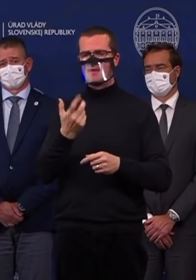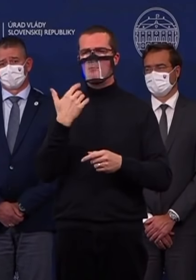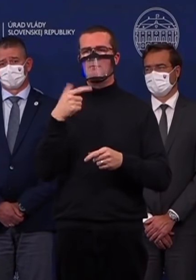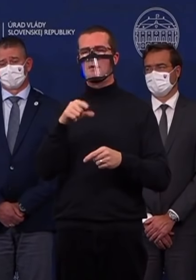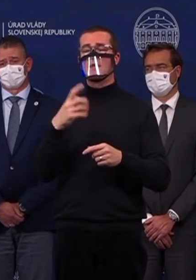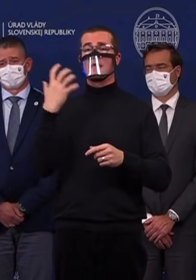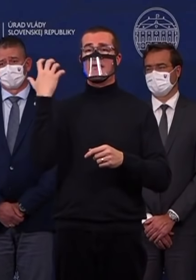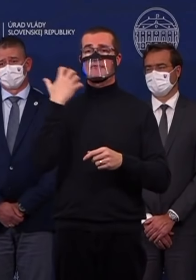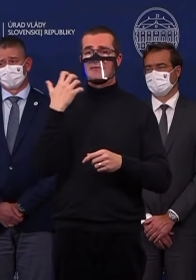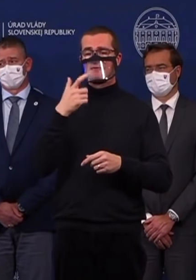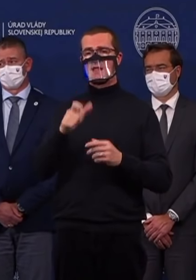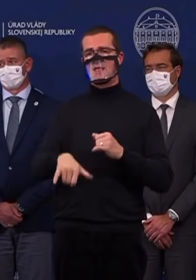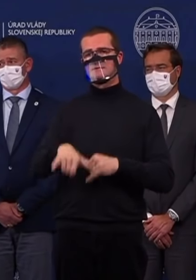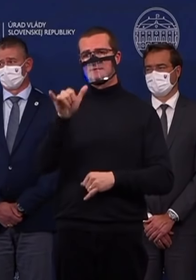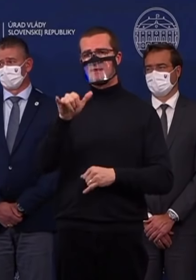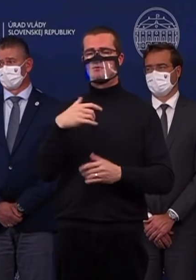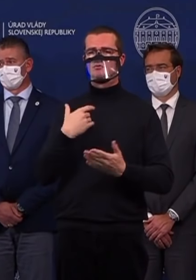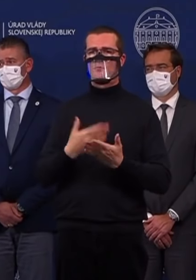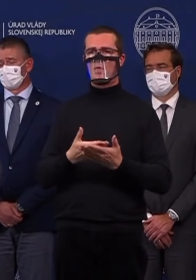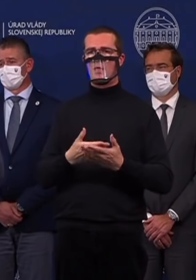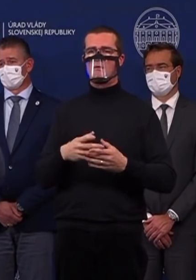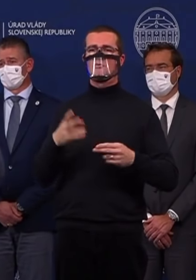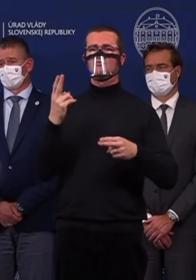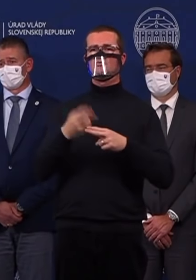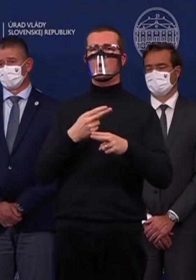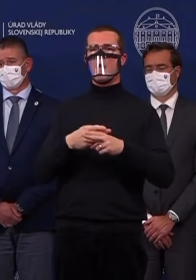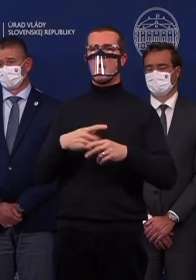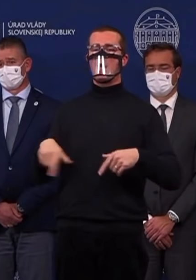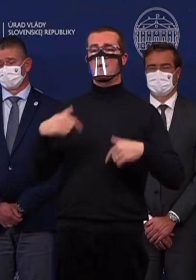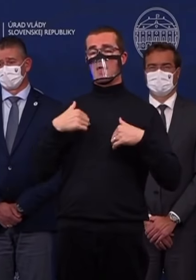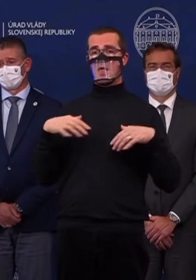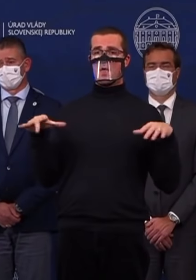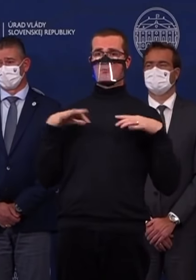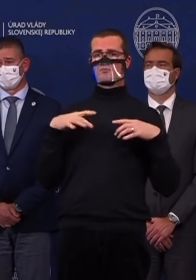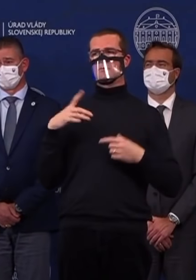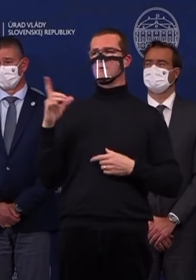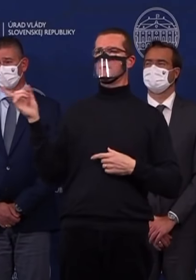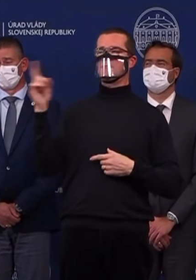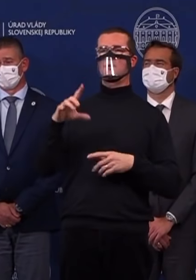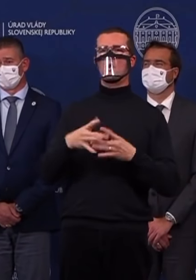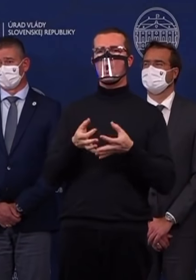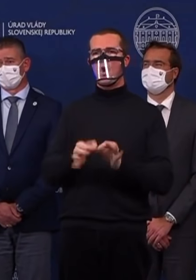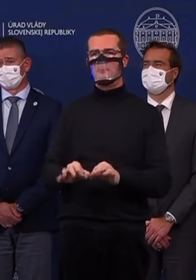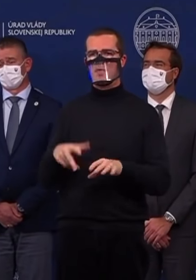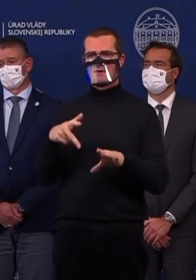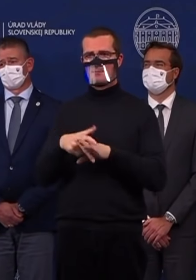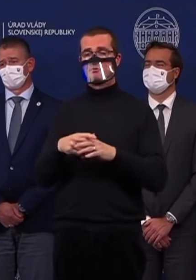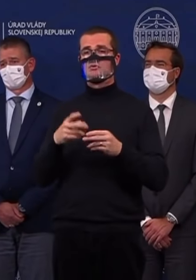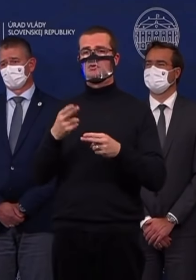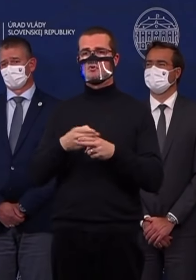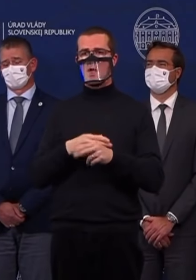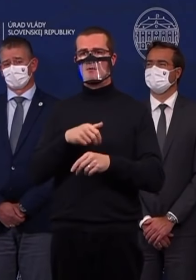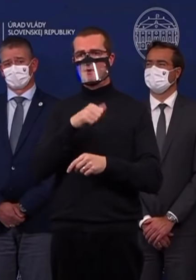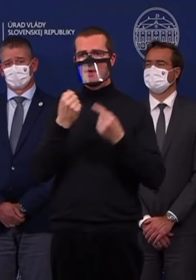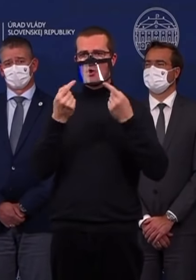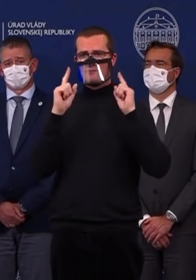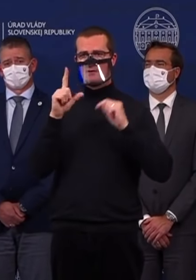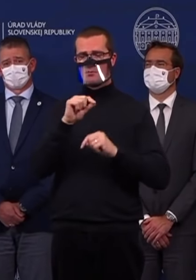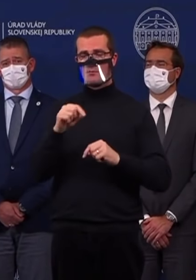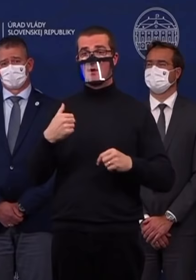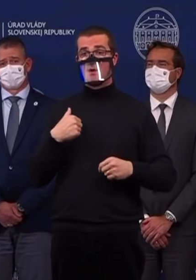to nebolo o tom, že dedina alebo sídlisko sa bude spoliehať, že príde štát, ktorý zabezpečí. štát sme my. Slovenská republika má